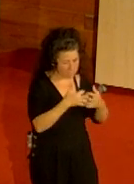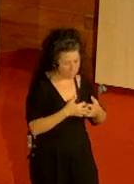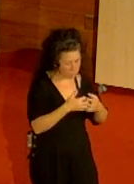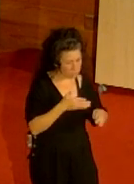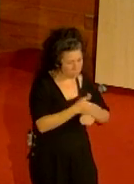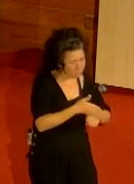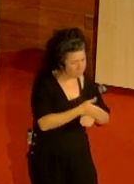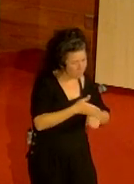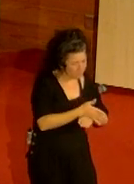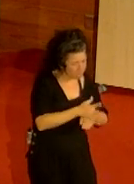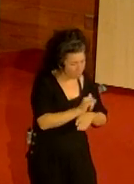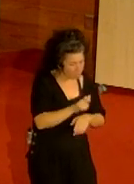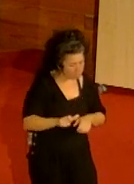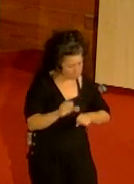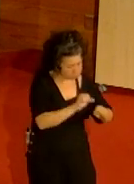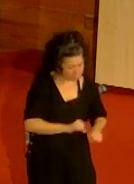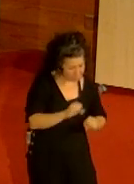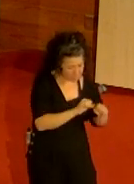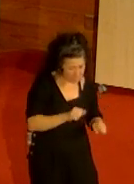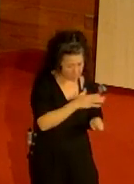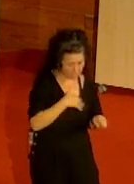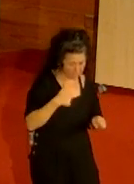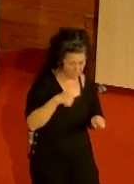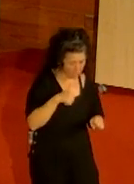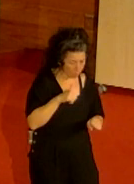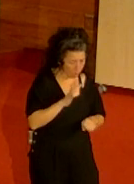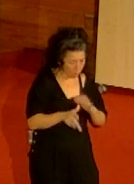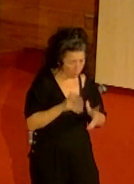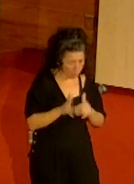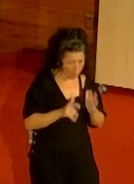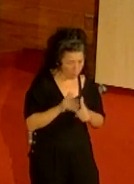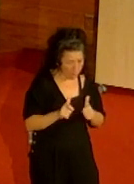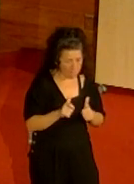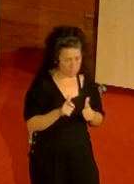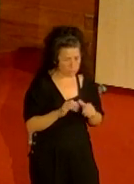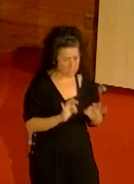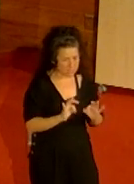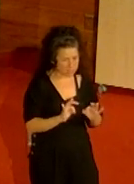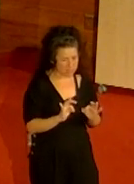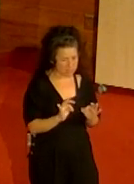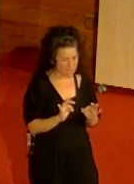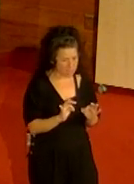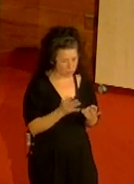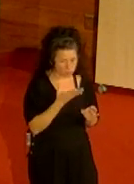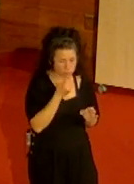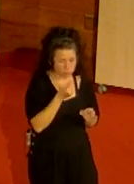quería expoliar su pueblo, un especial muy chulo que hicisteis con tres defensoras.